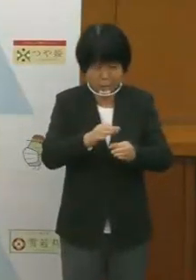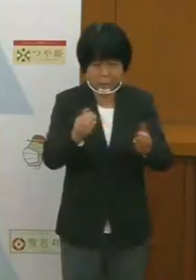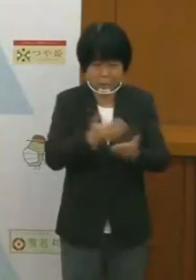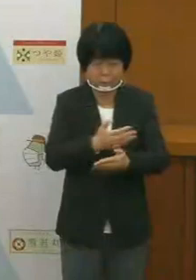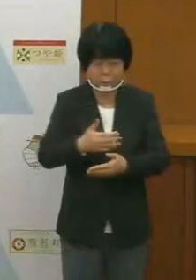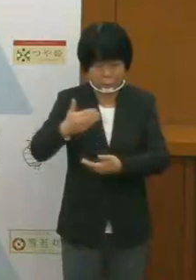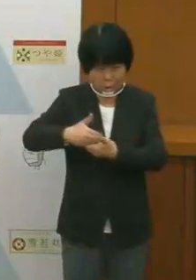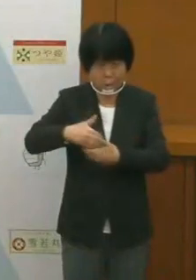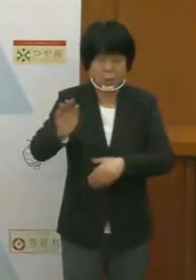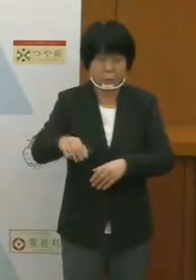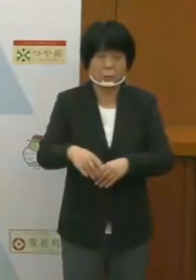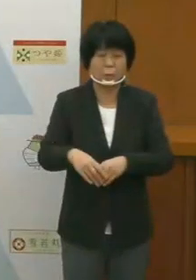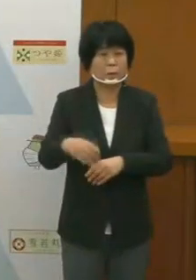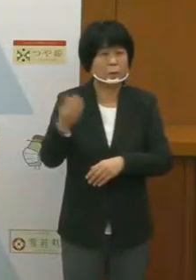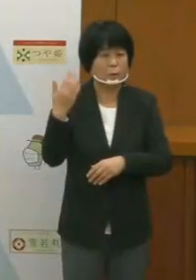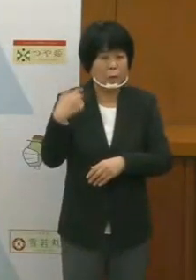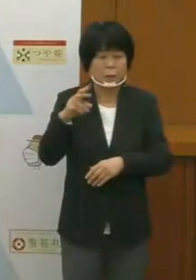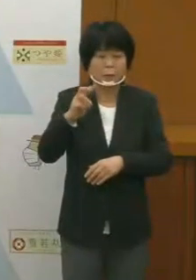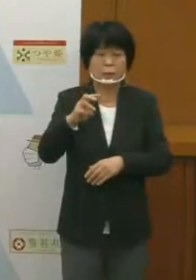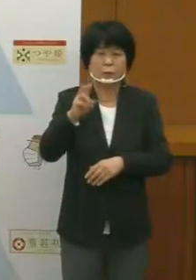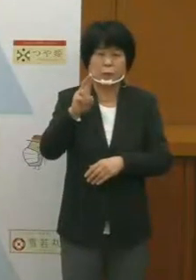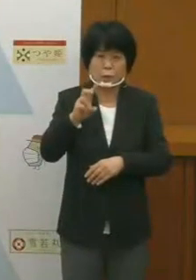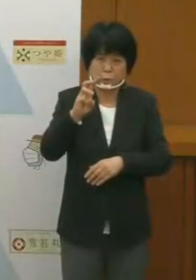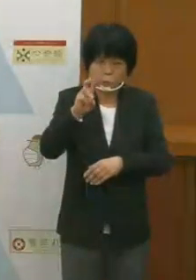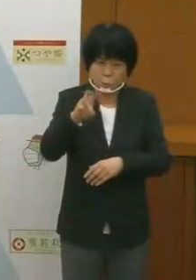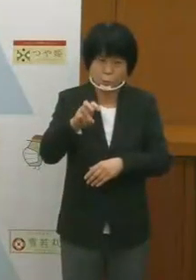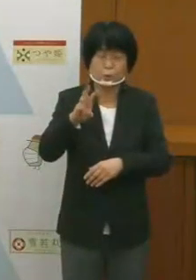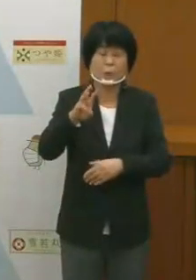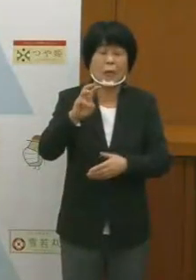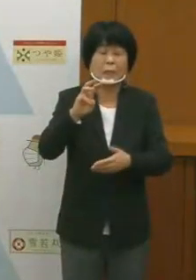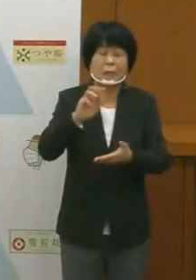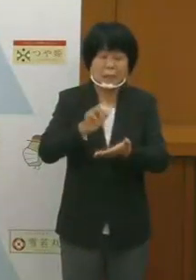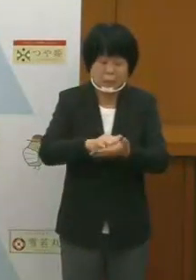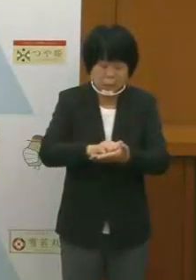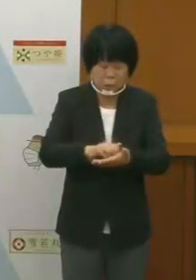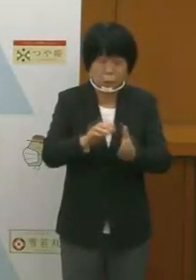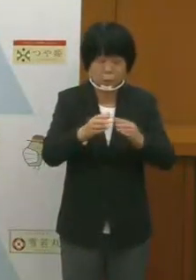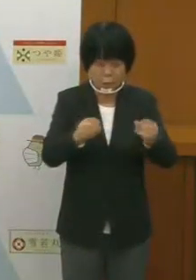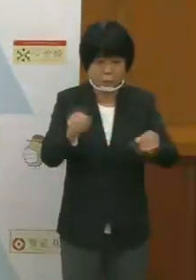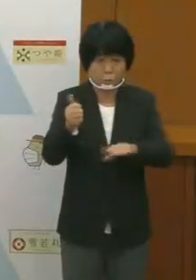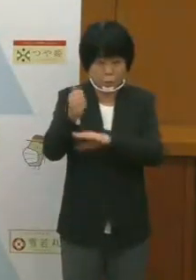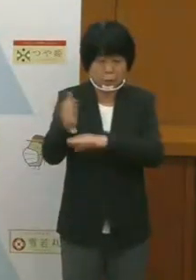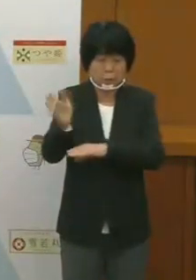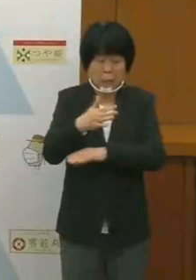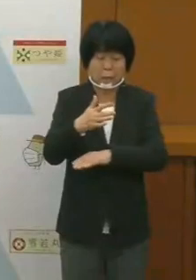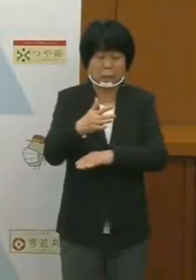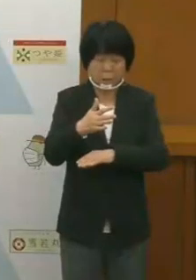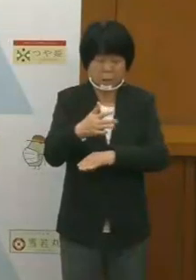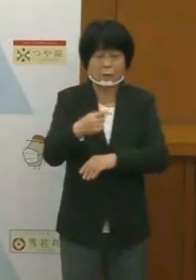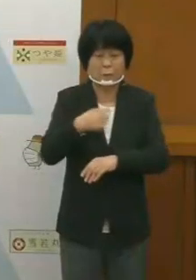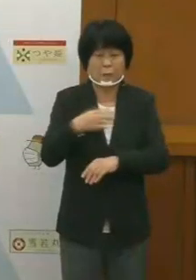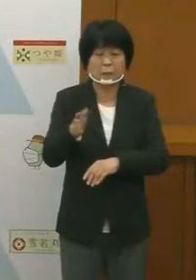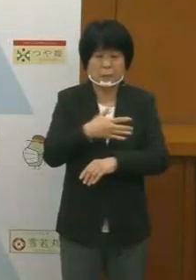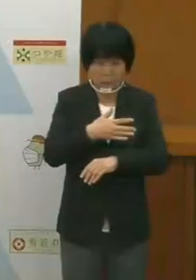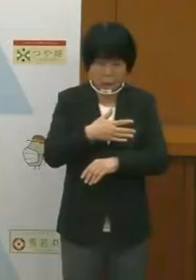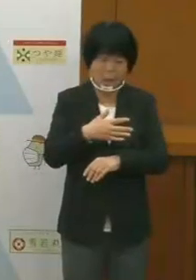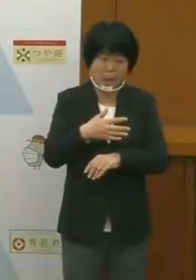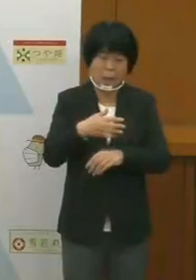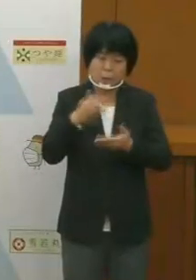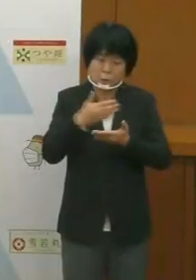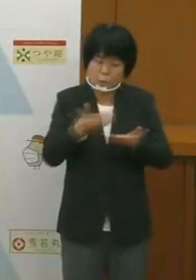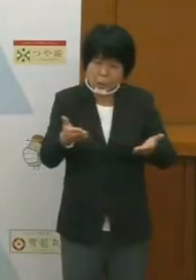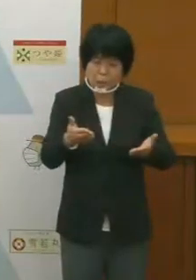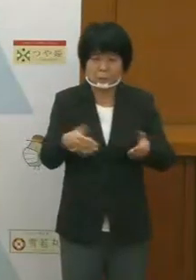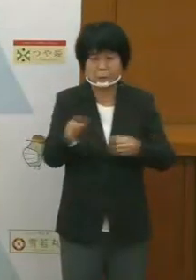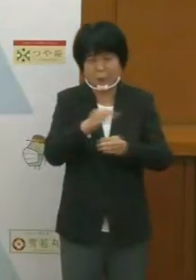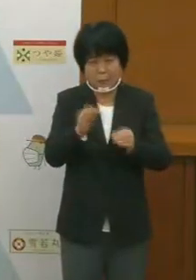日の23日の全国知事会におきましても、私から飲食店等に対する経営支援が必要であ